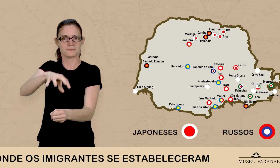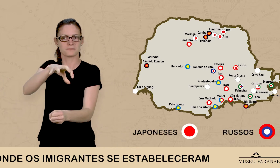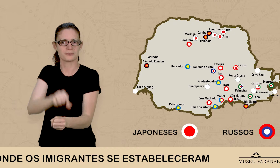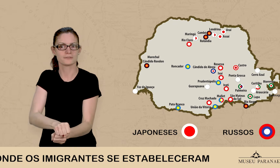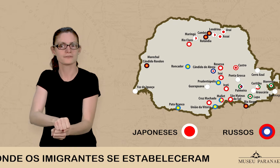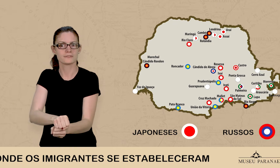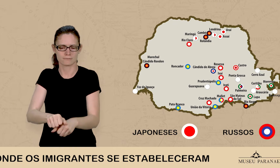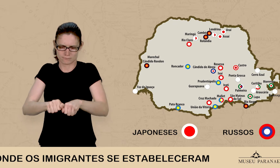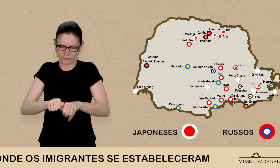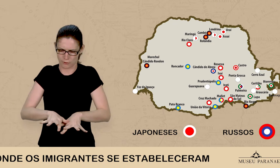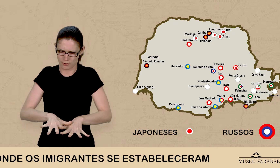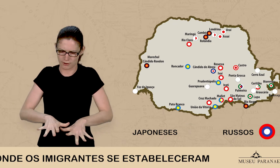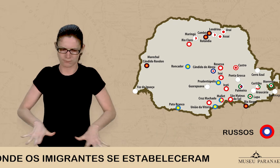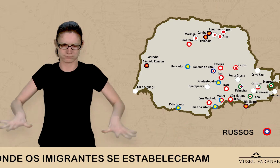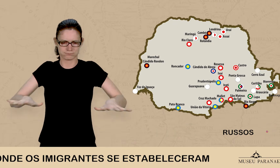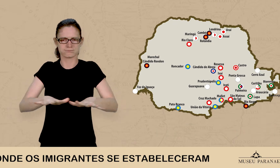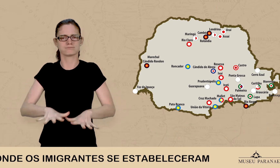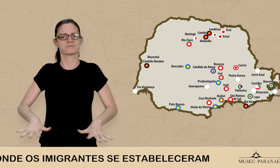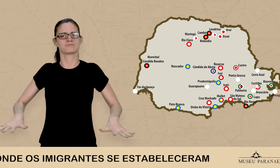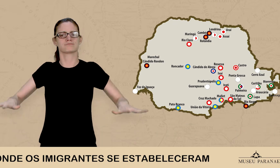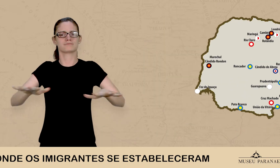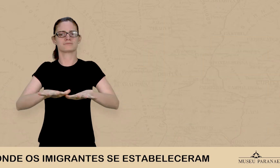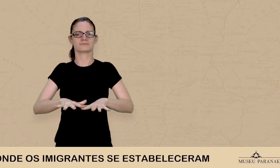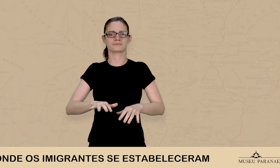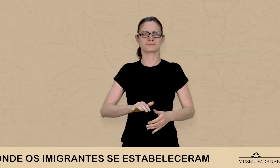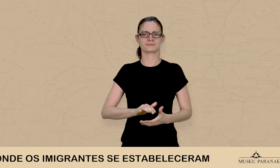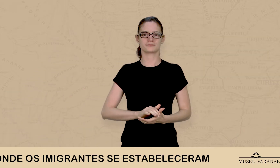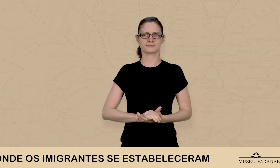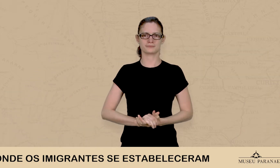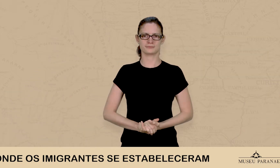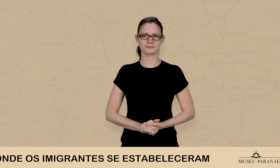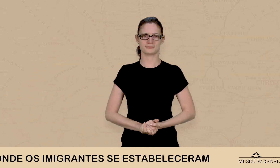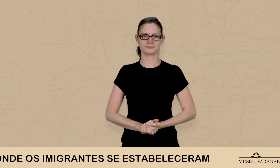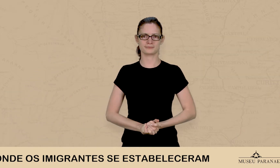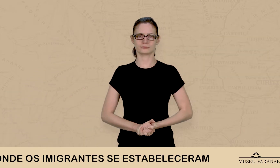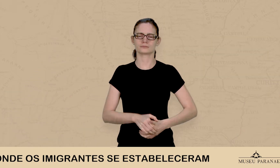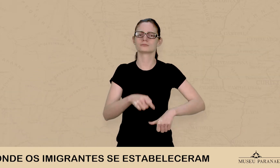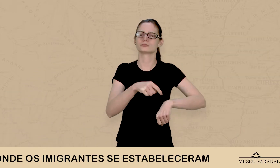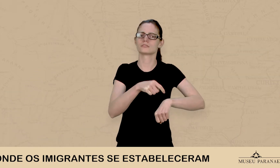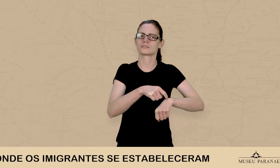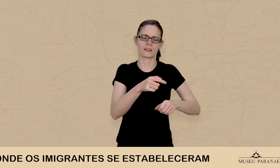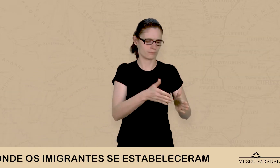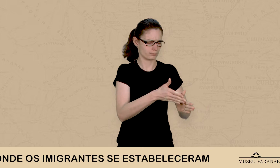aqui, ocupando todo o território paranaense. Até o ano de